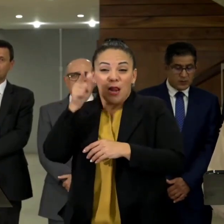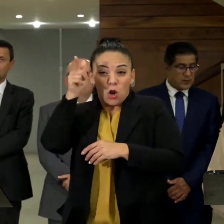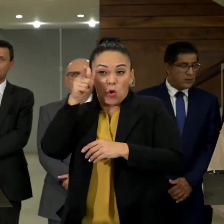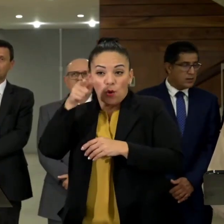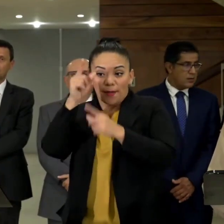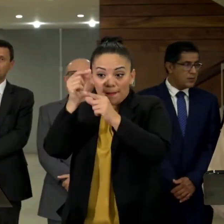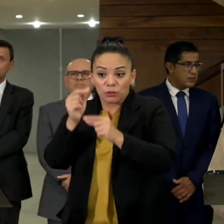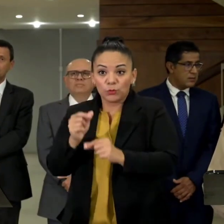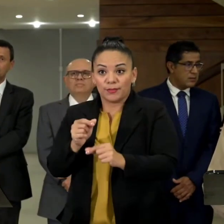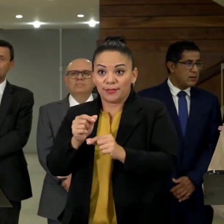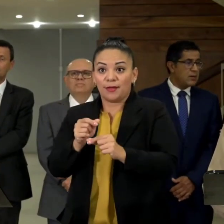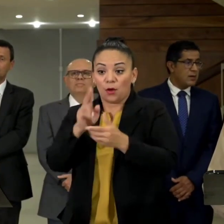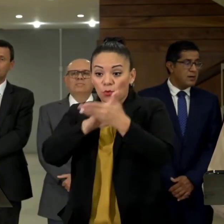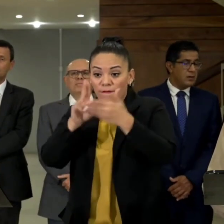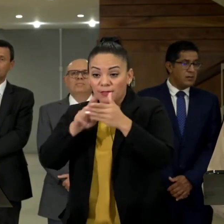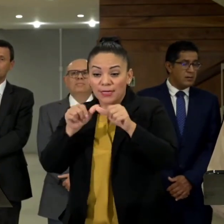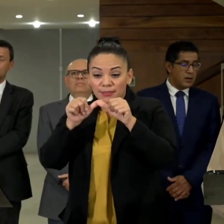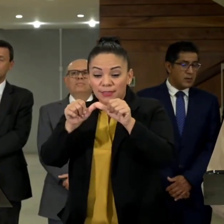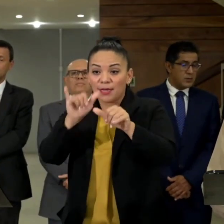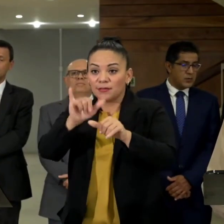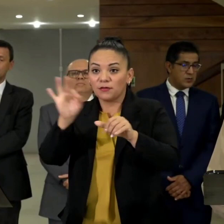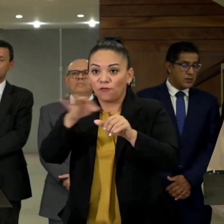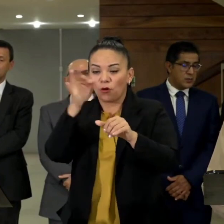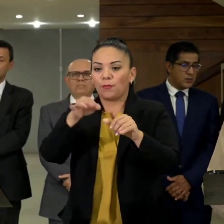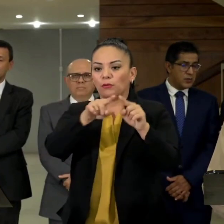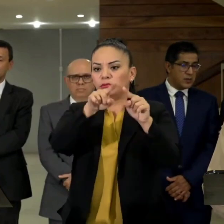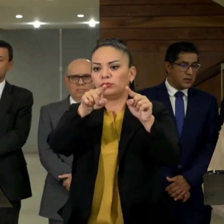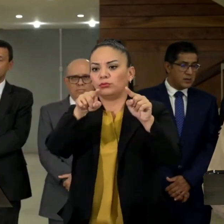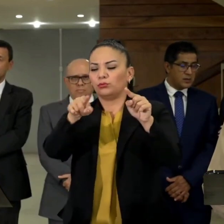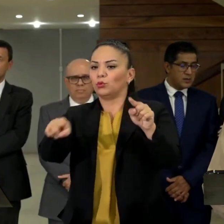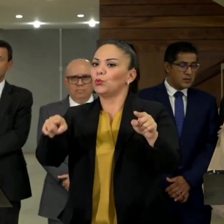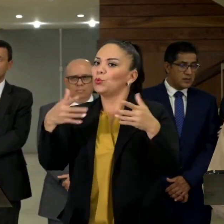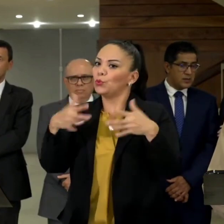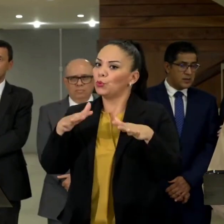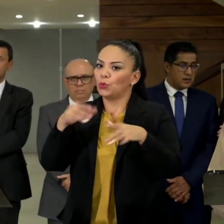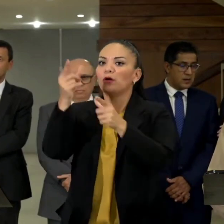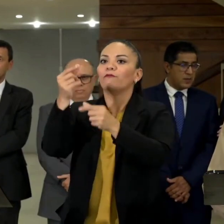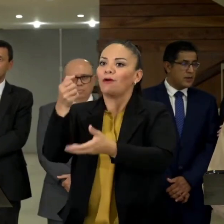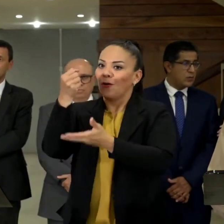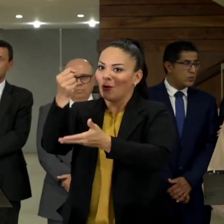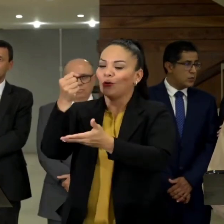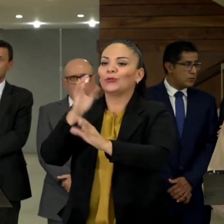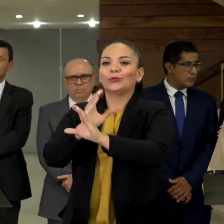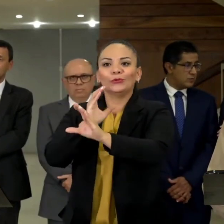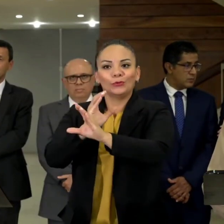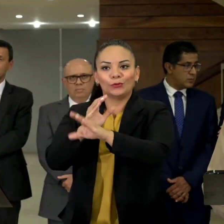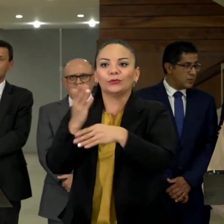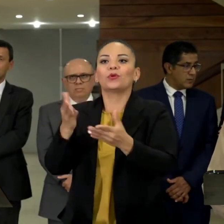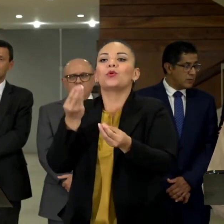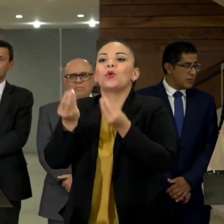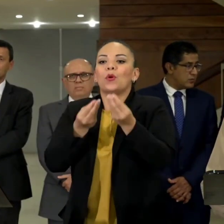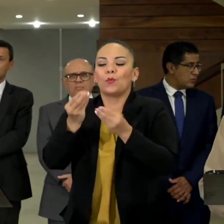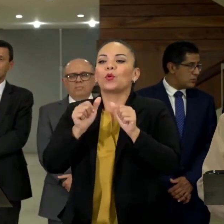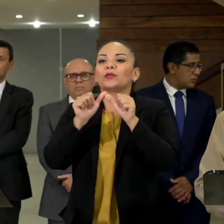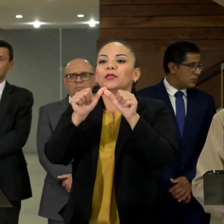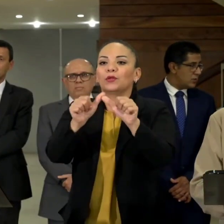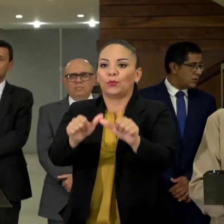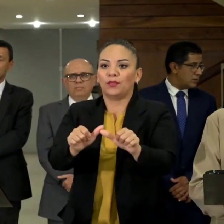las universidades estarían viendo muy comprometidos sus fondos para darle continuidad a